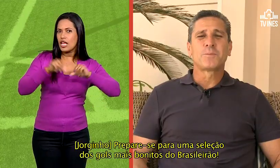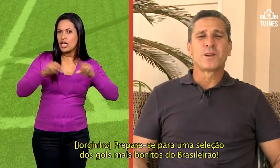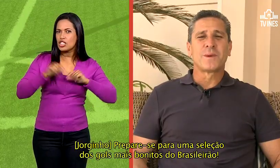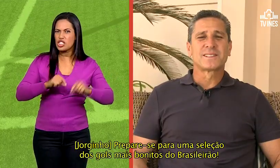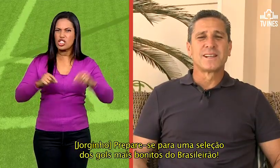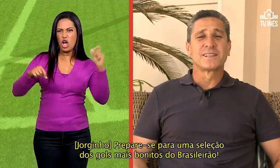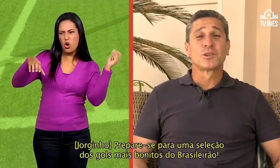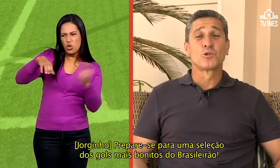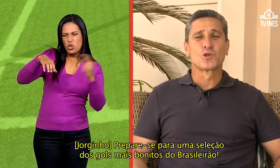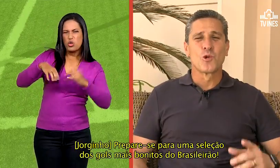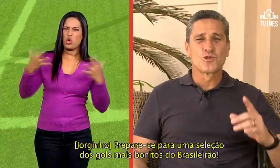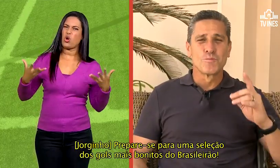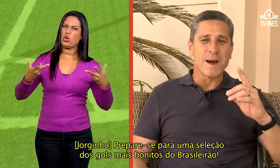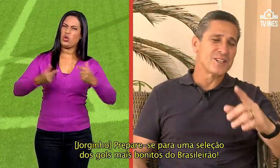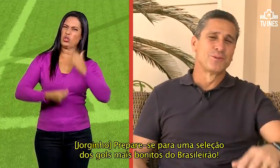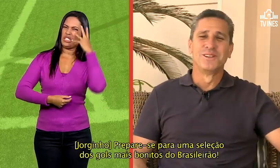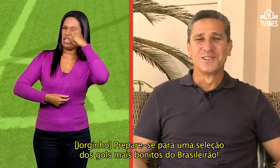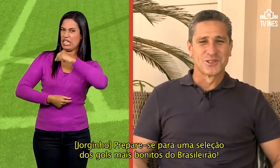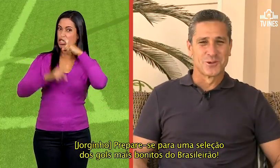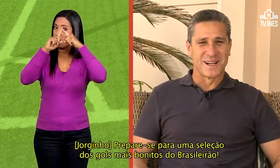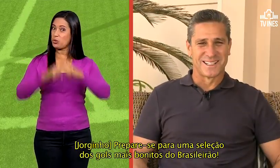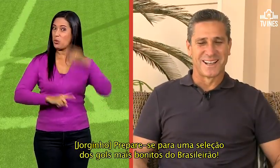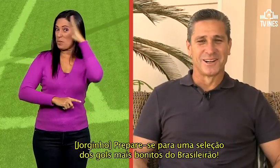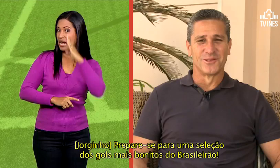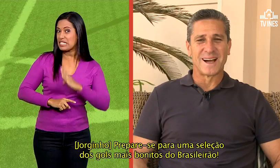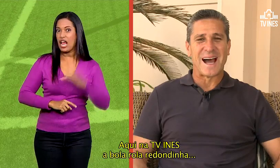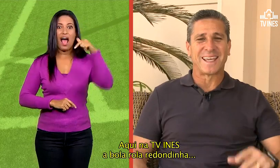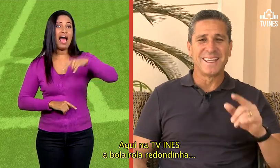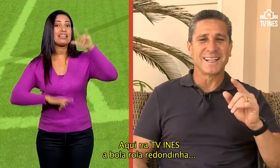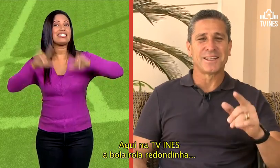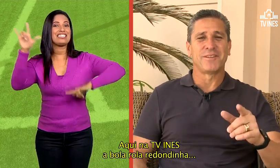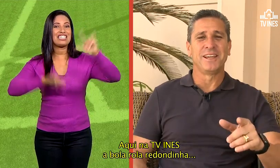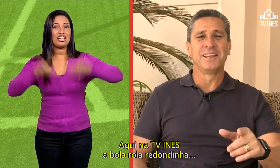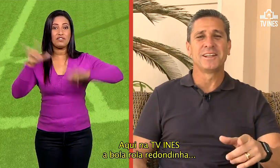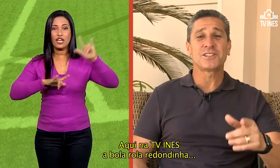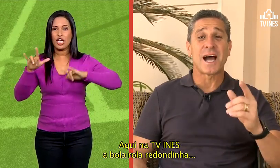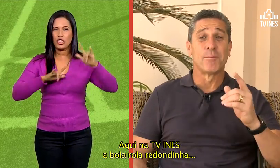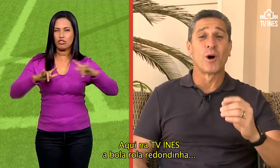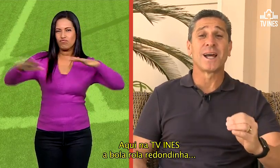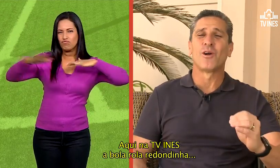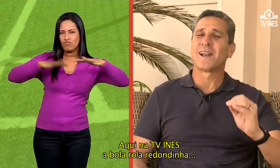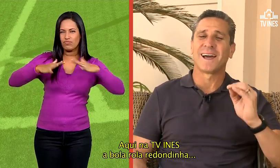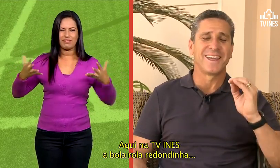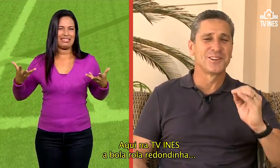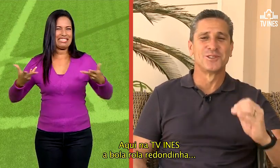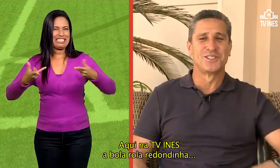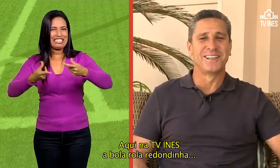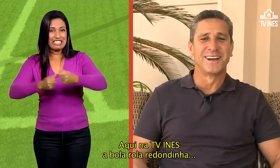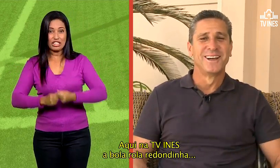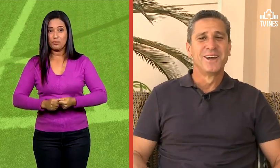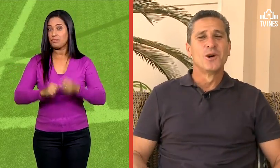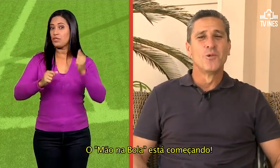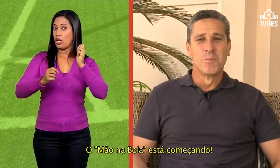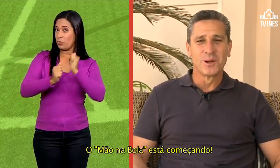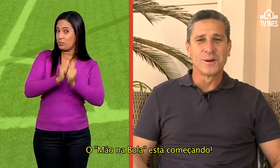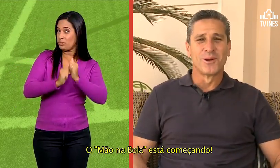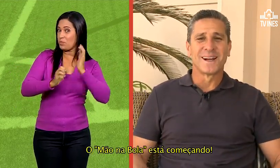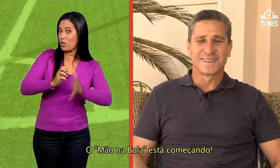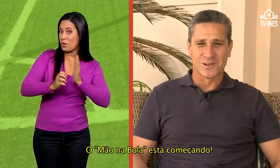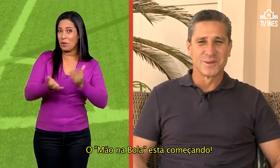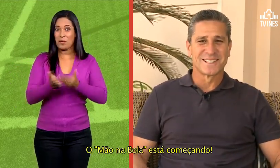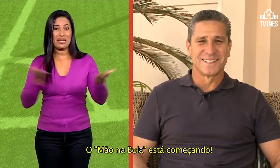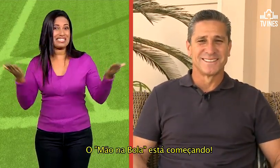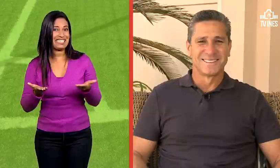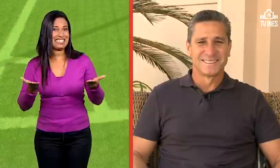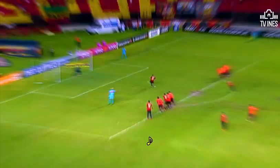Prepare-se para uma seleção dos gols mais bonitos do Brasileirão. Aqui na TV Ines, a bola rola redondinha. O Mão na